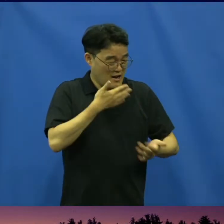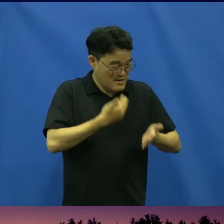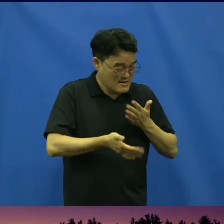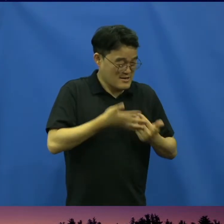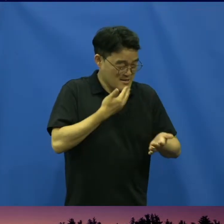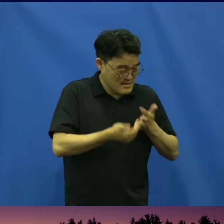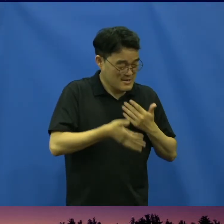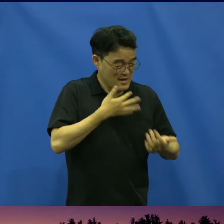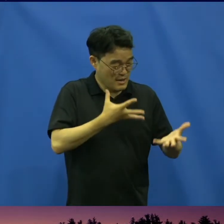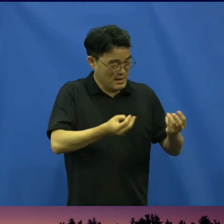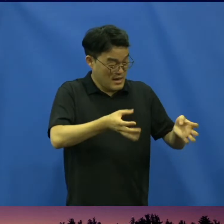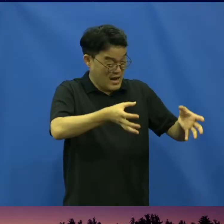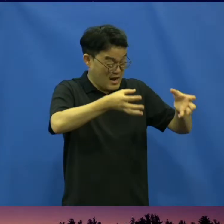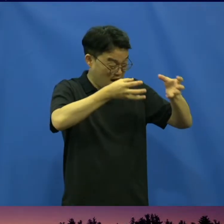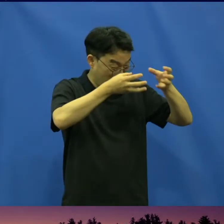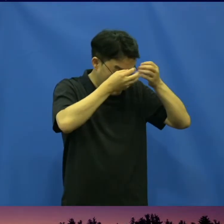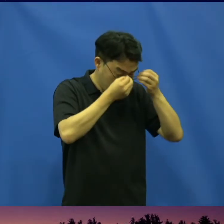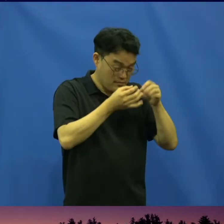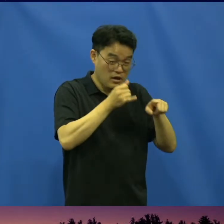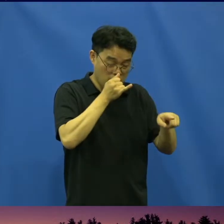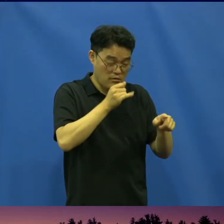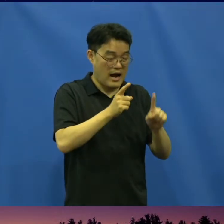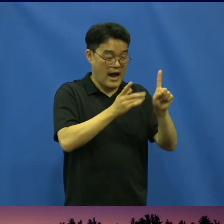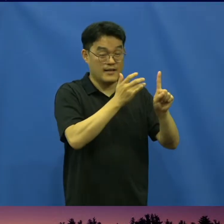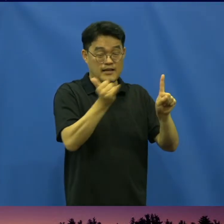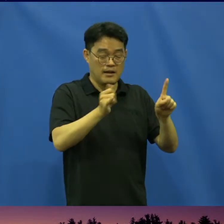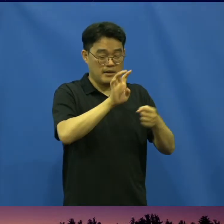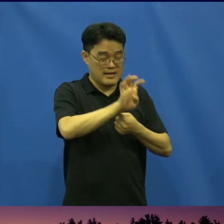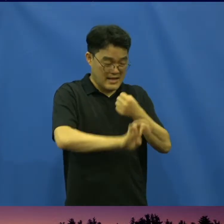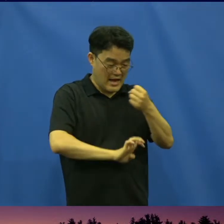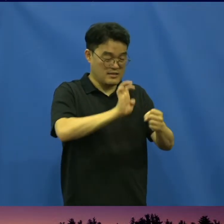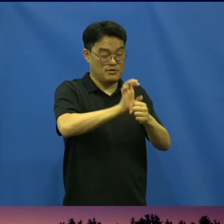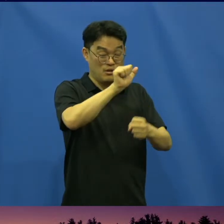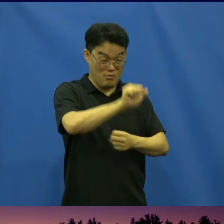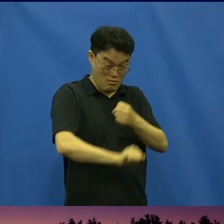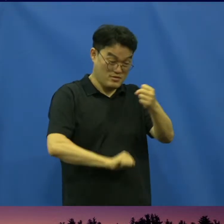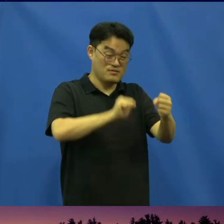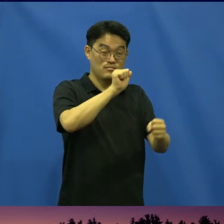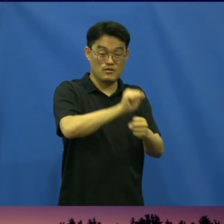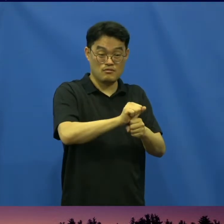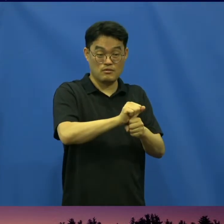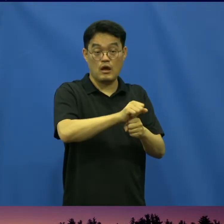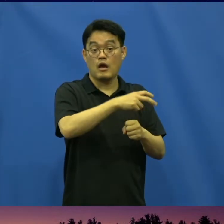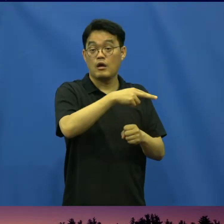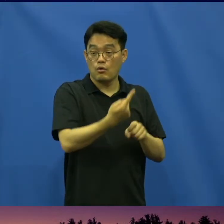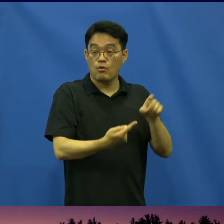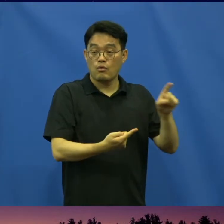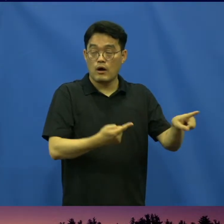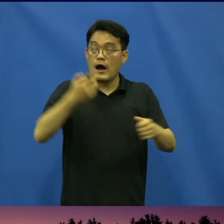부분적. 한 사람이 뭐 40년, 50년 아무리 해도 부분적이에요.